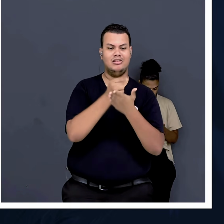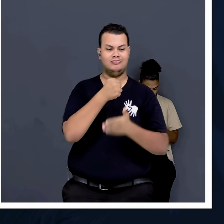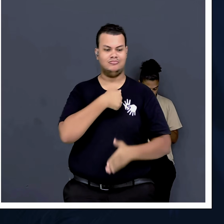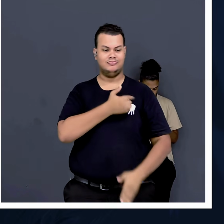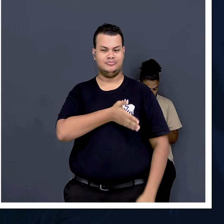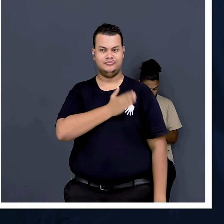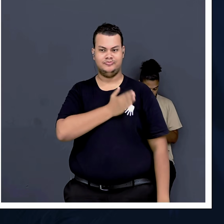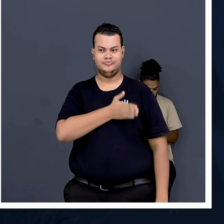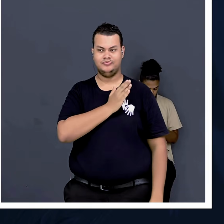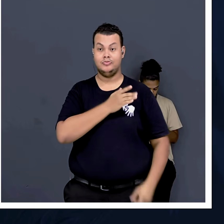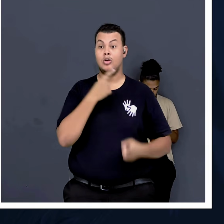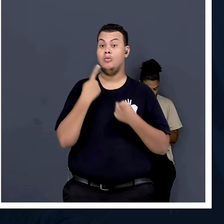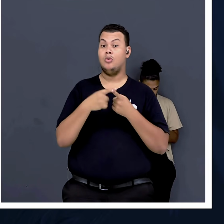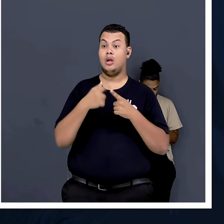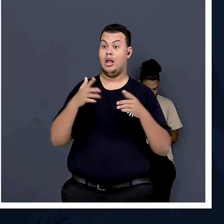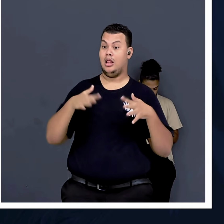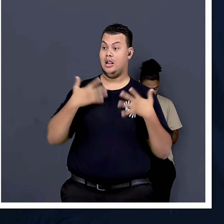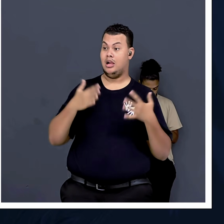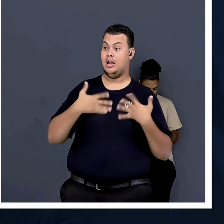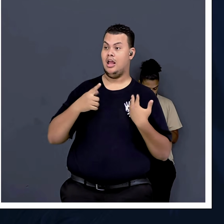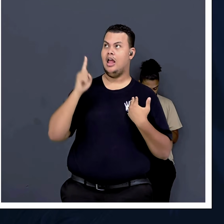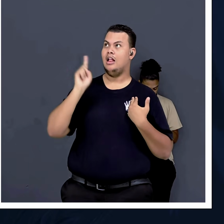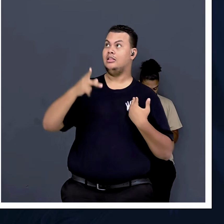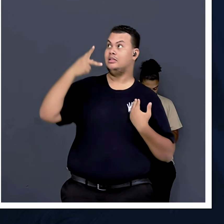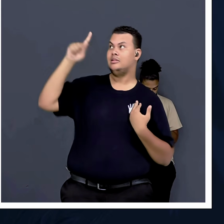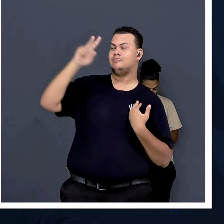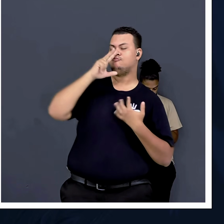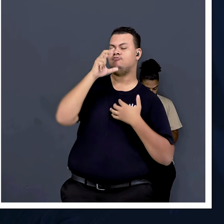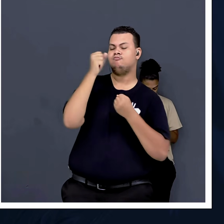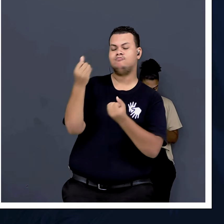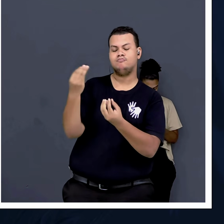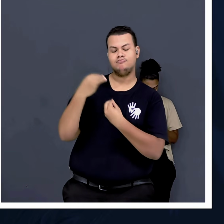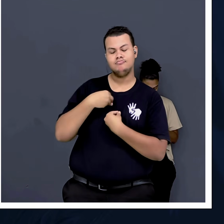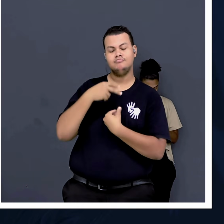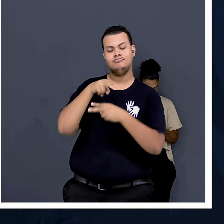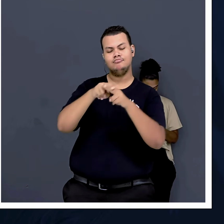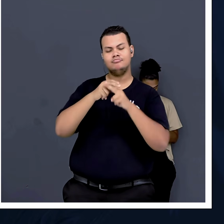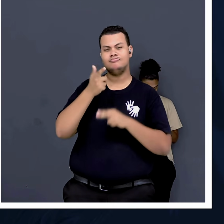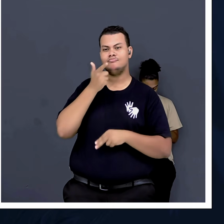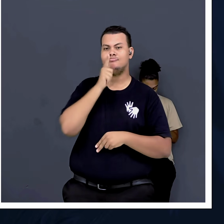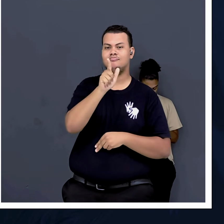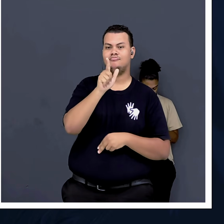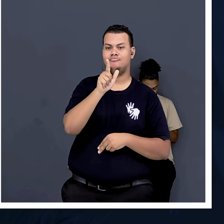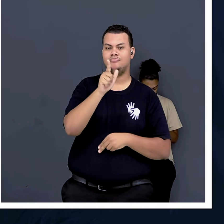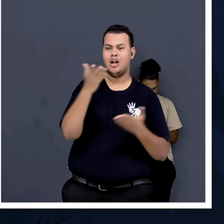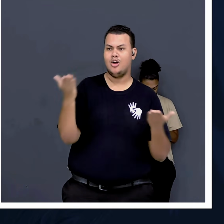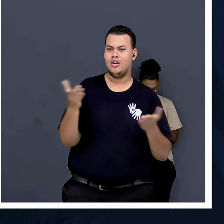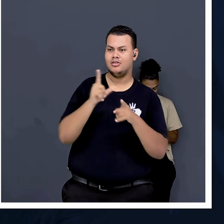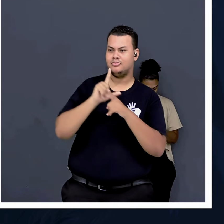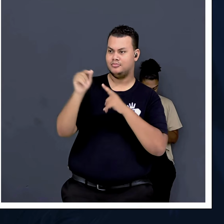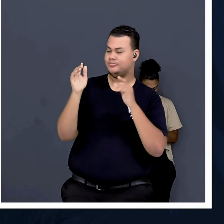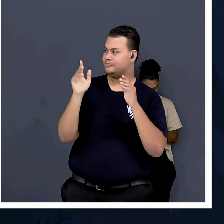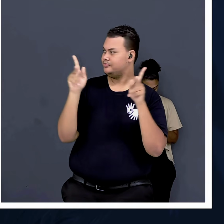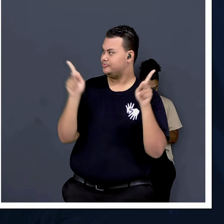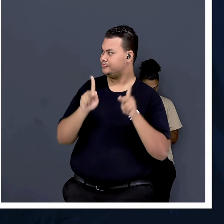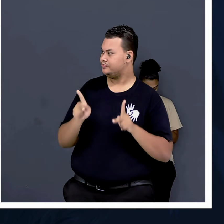do nosso coração, porque a alegria dele nos fortalece e aí então a vitória se manifesta. Vamos para casa em